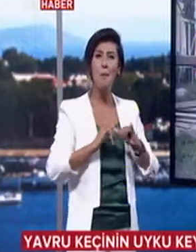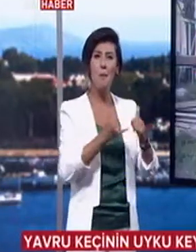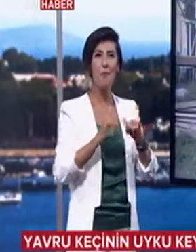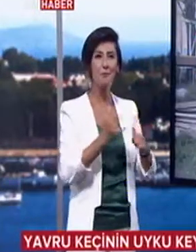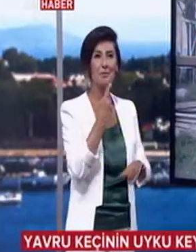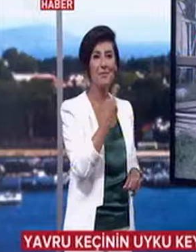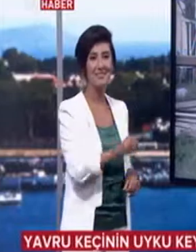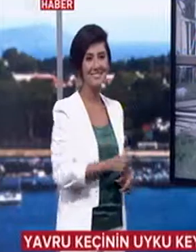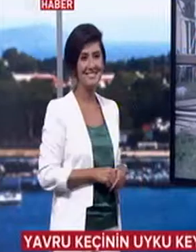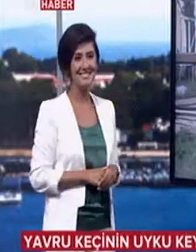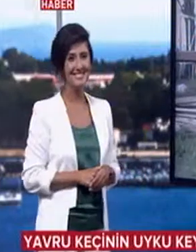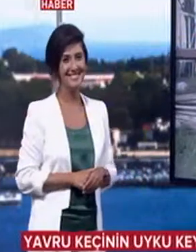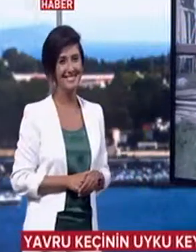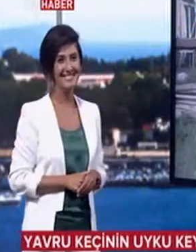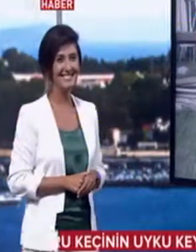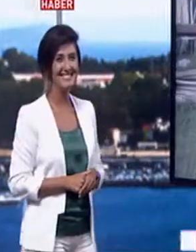oynayarak geçiriyor.